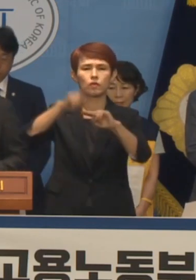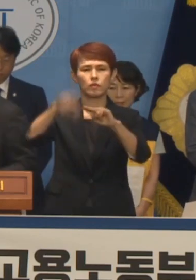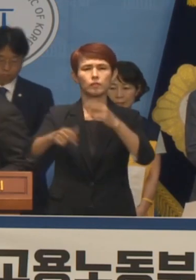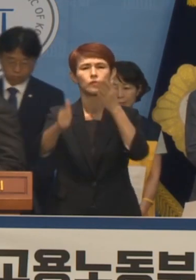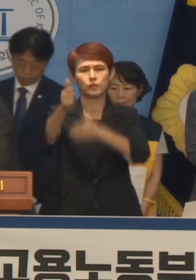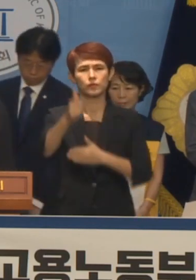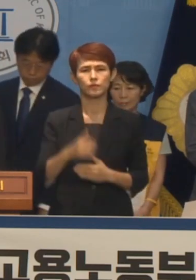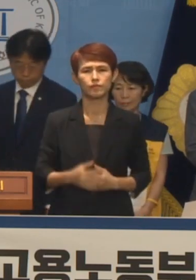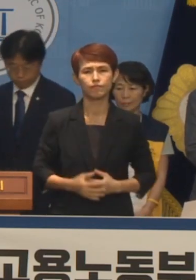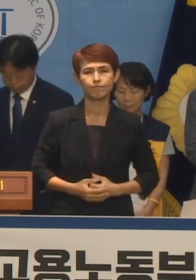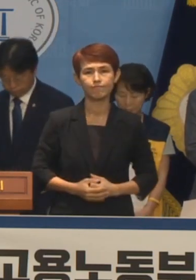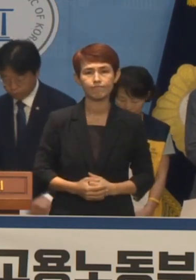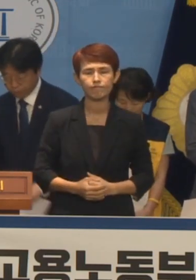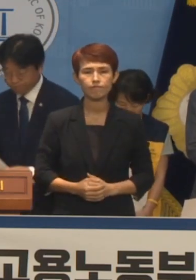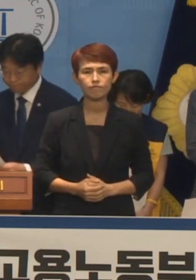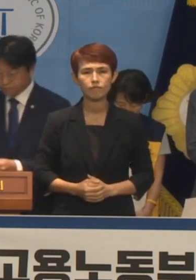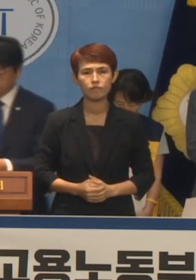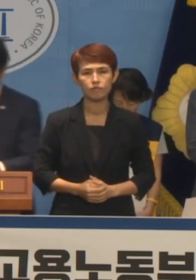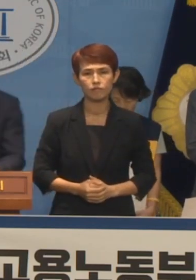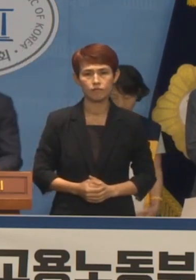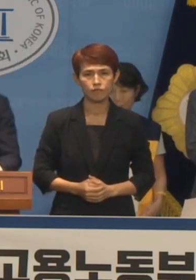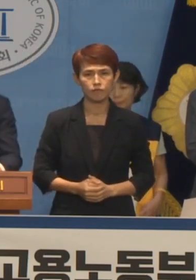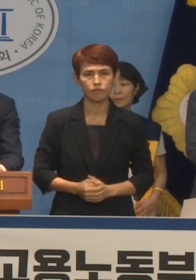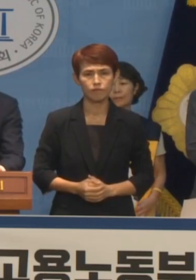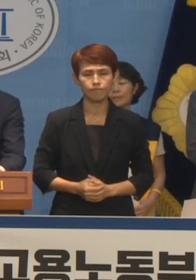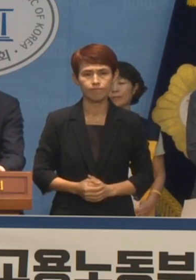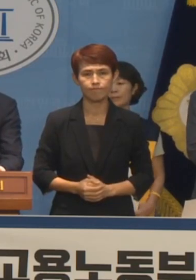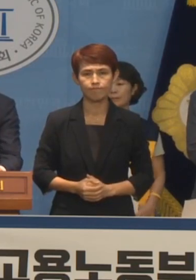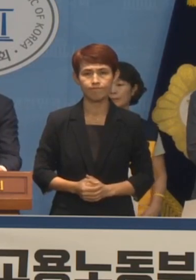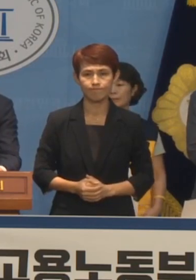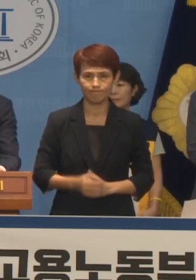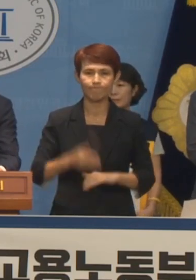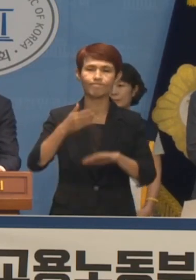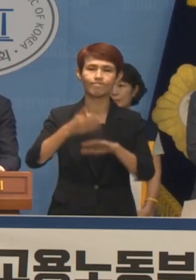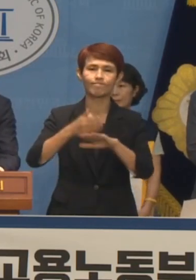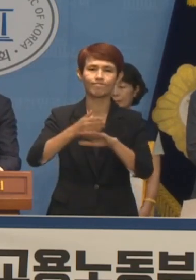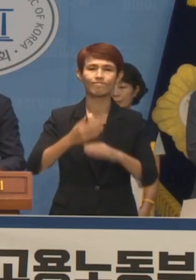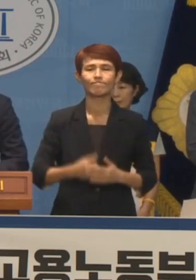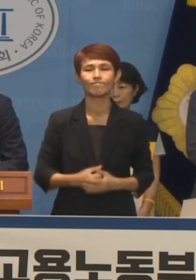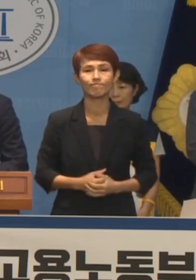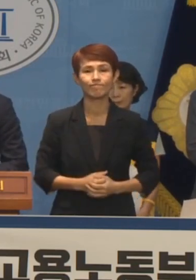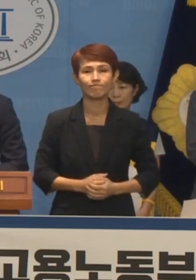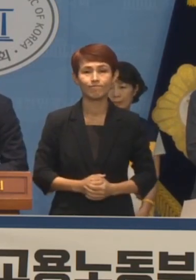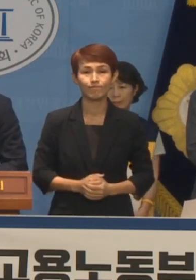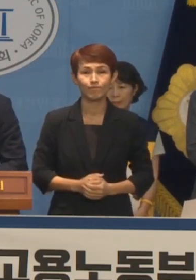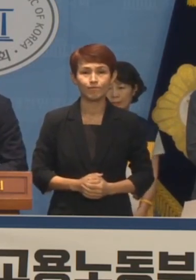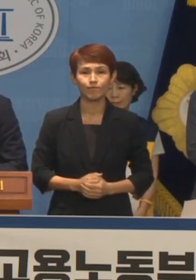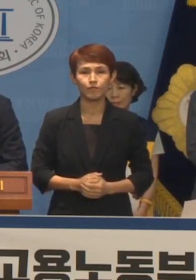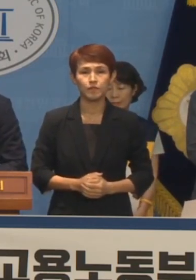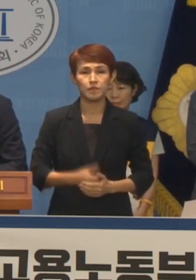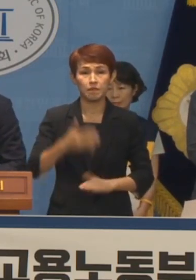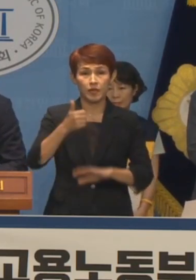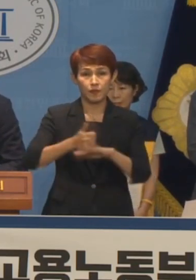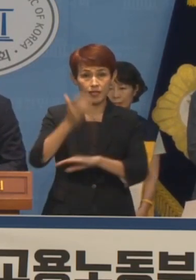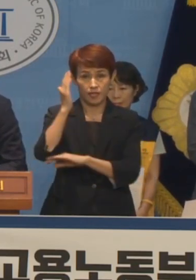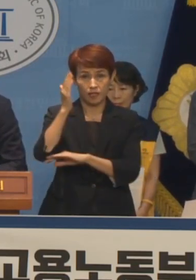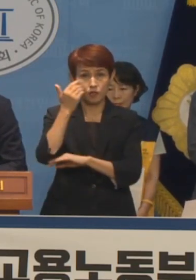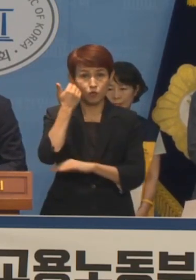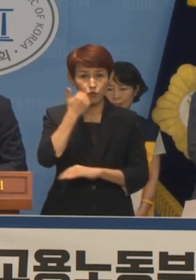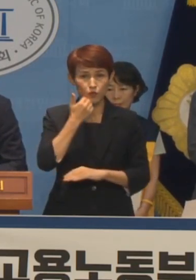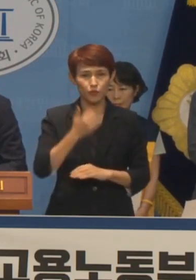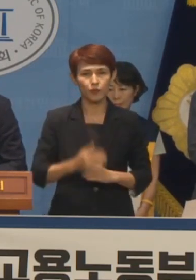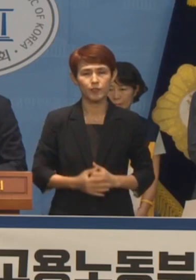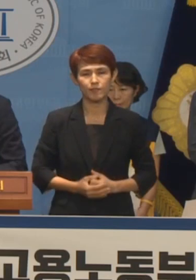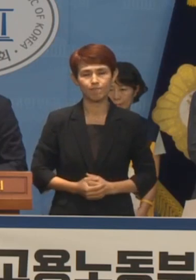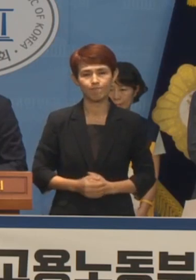예, 말씀 감사합니다. 마지막 발언입니다.